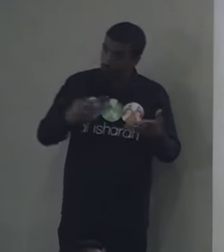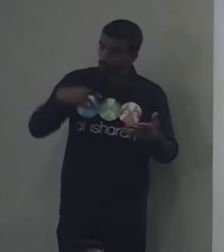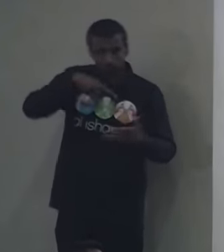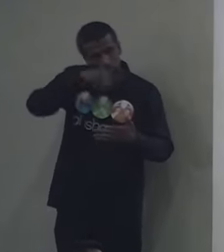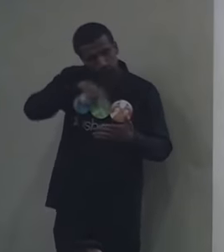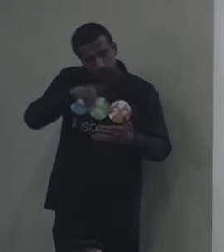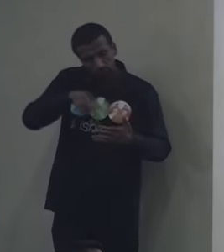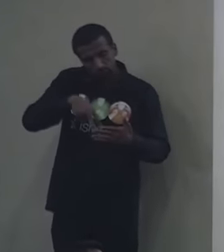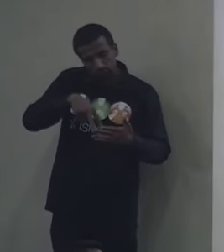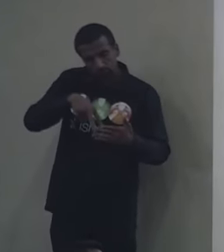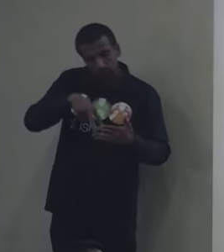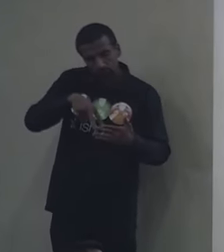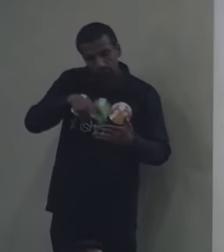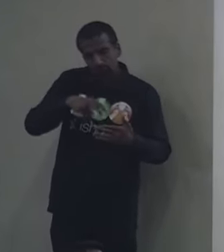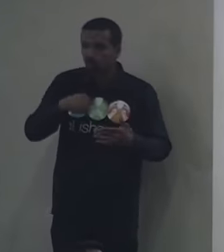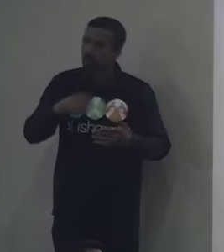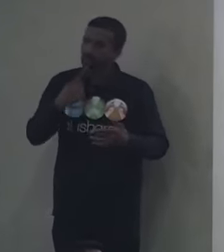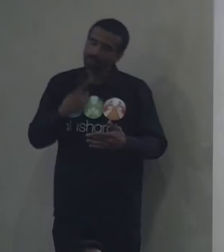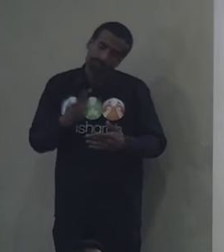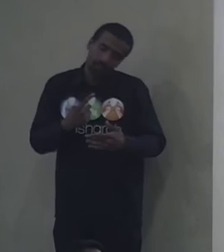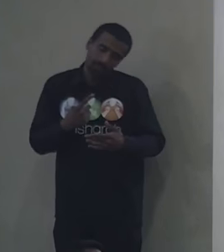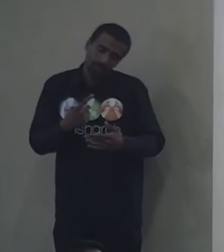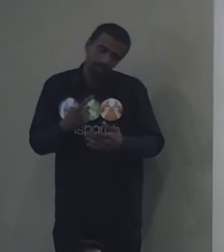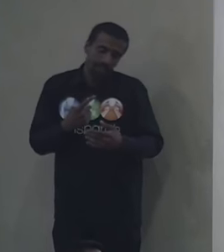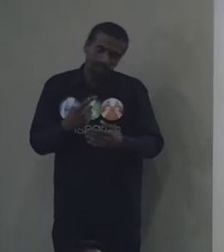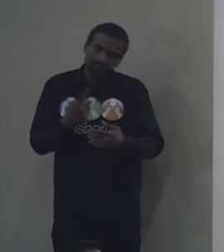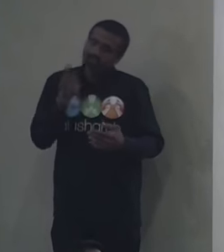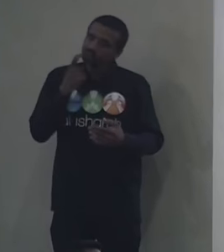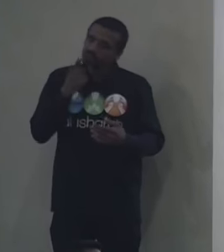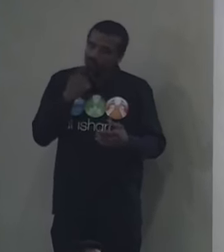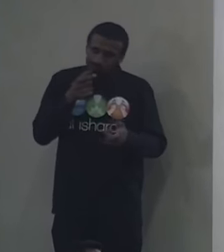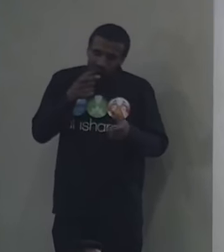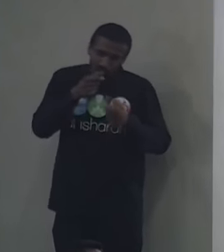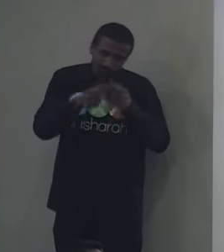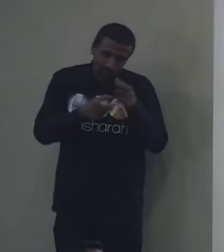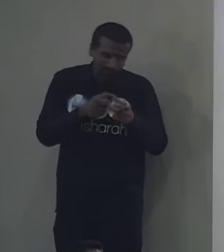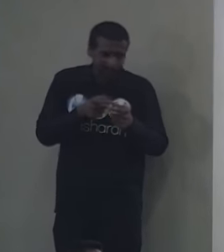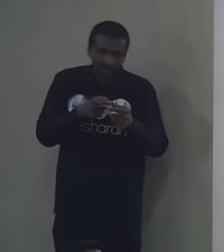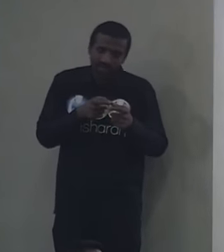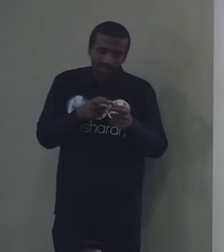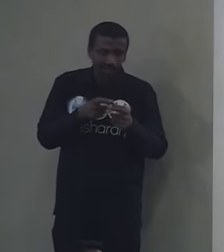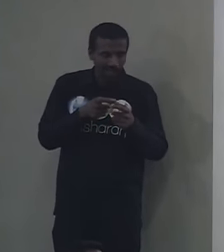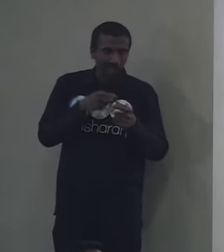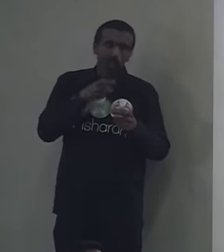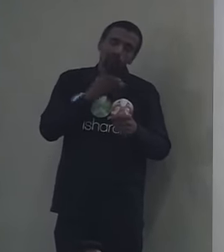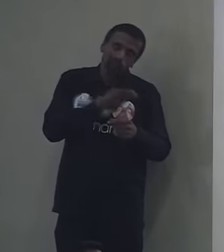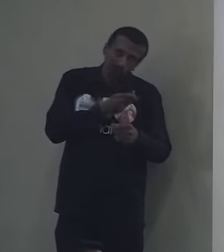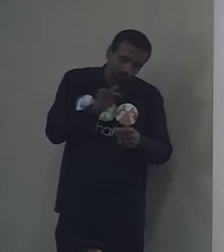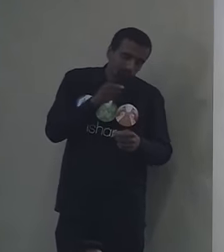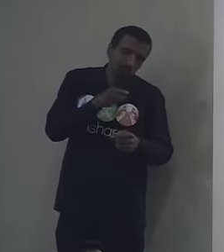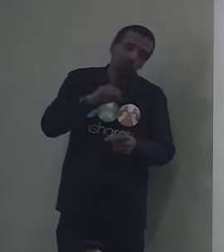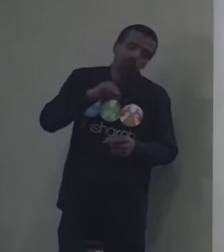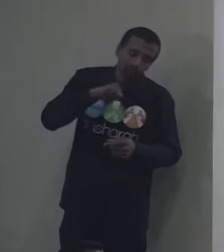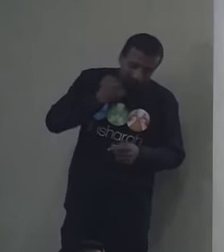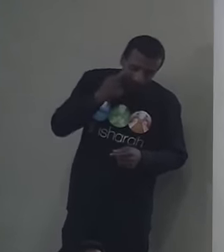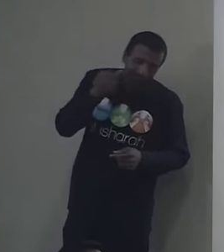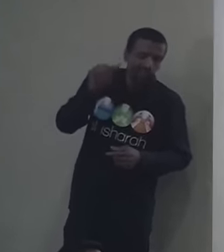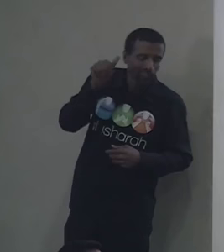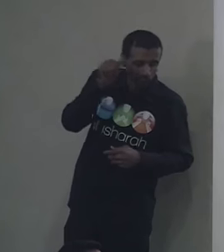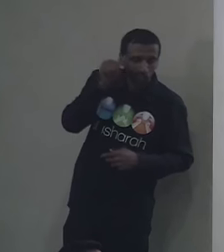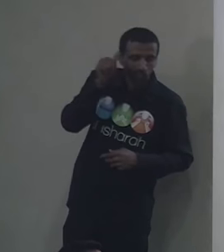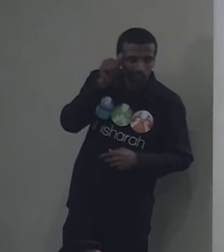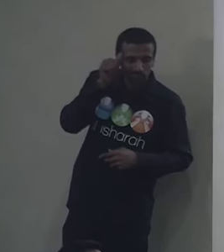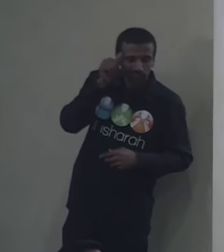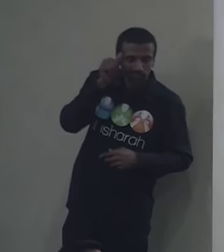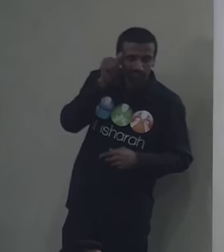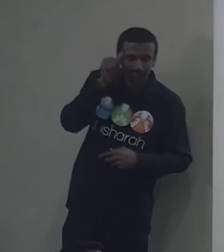كلا سوف تعلمون. Like, ah, mashallah. Like, that's not what's being